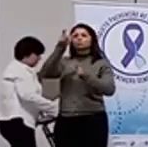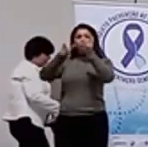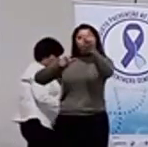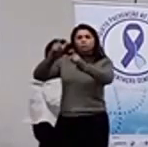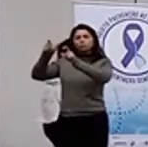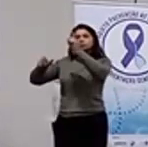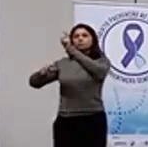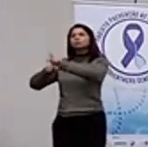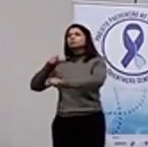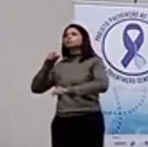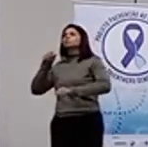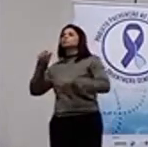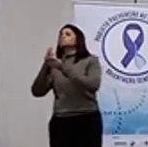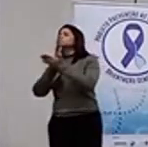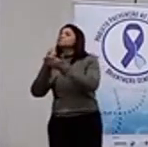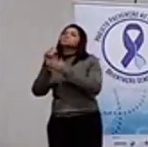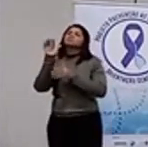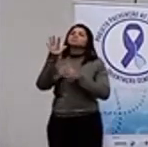pessoas esquecem muitas vezes.